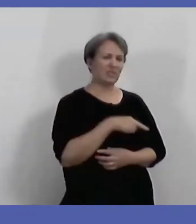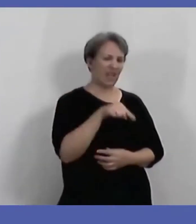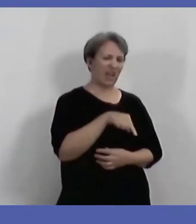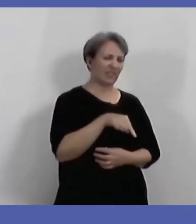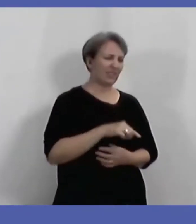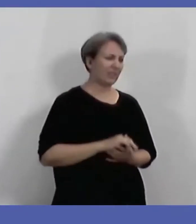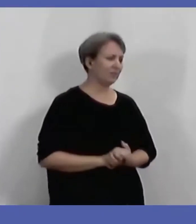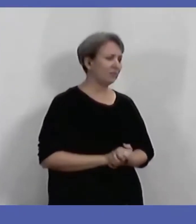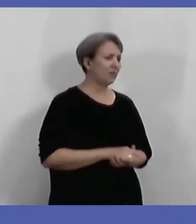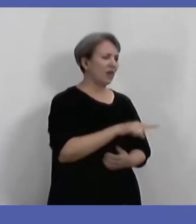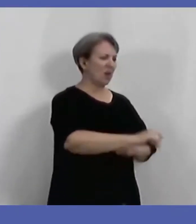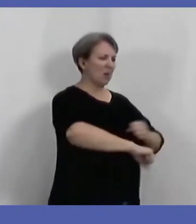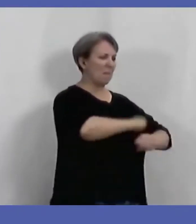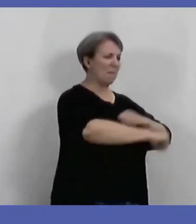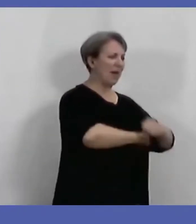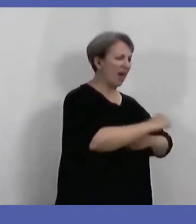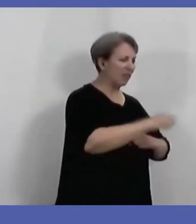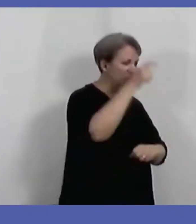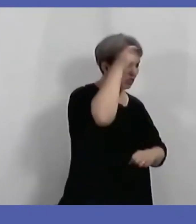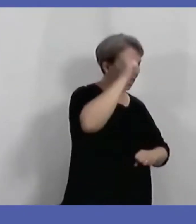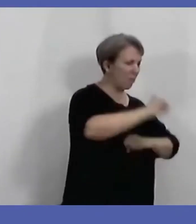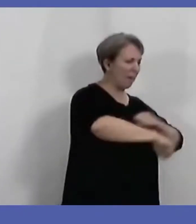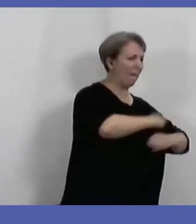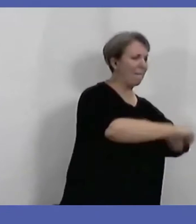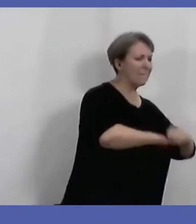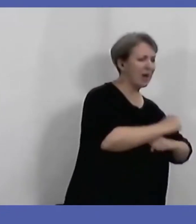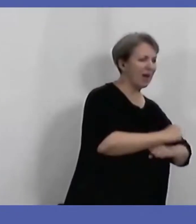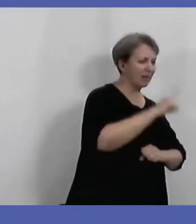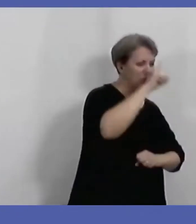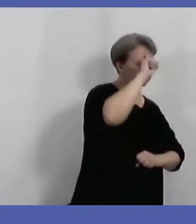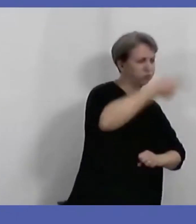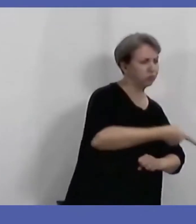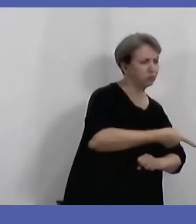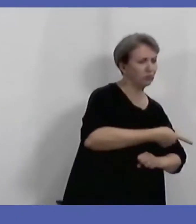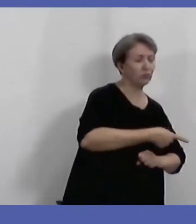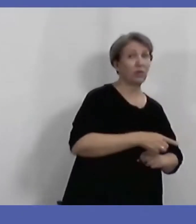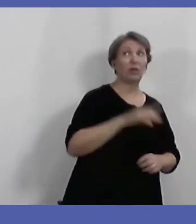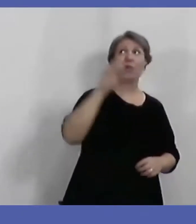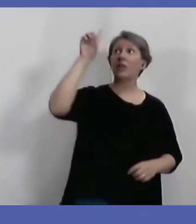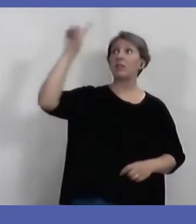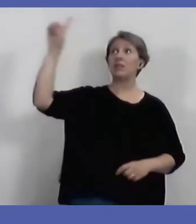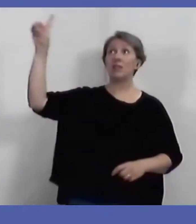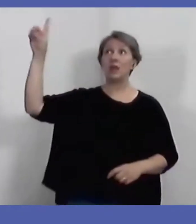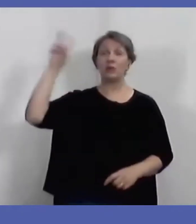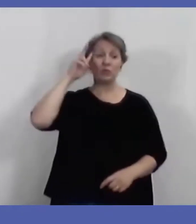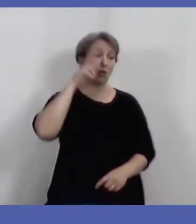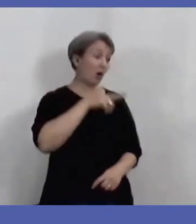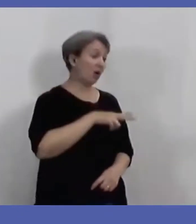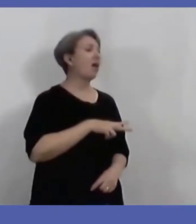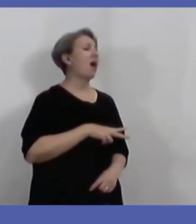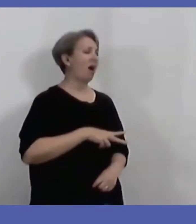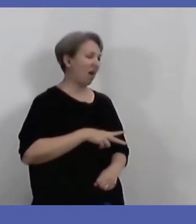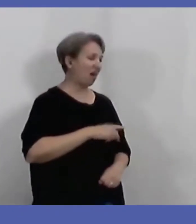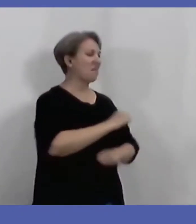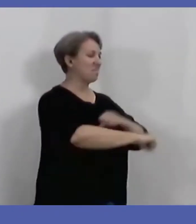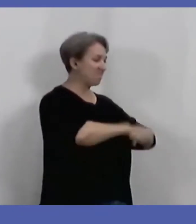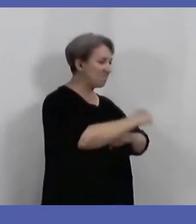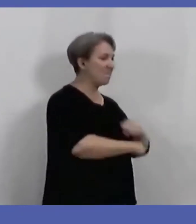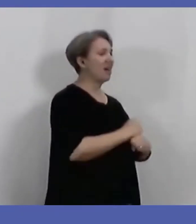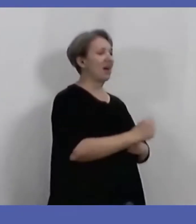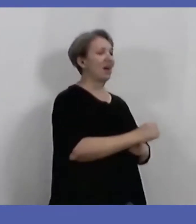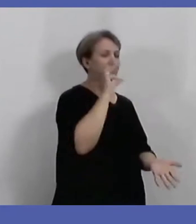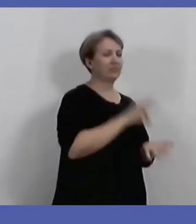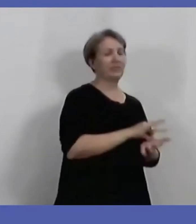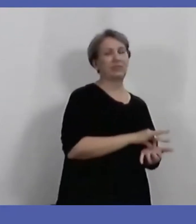inferno, né? E o que é desatar? É livrar. Livrar tantos irmãos e irmãs que estão